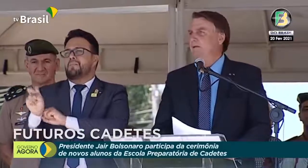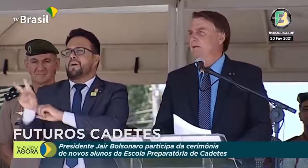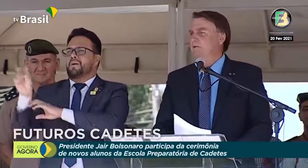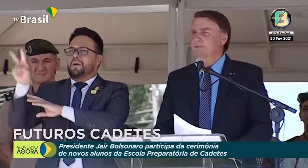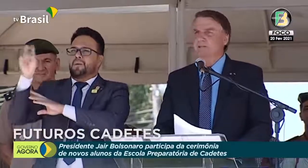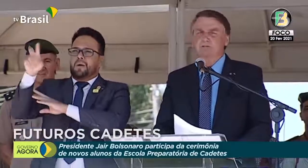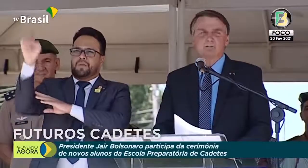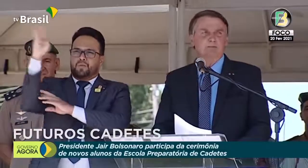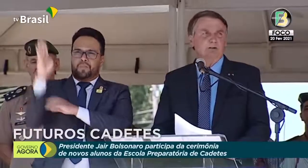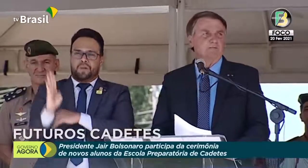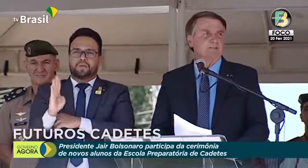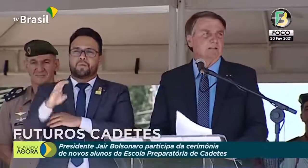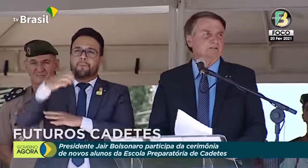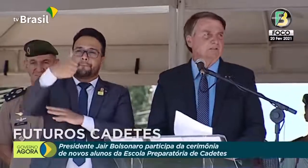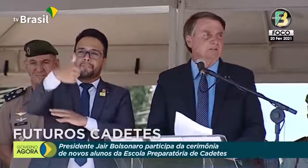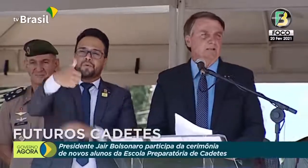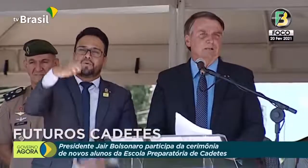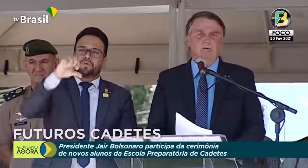E, nos idos